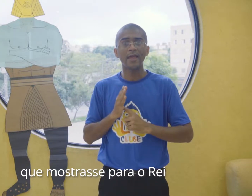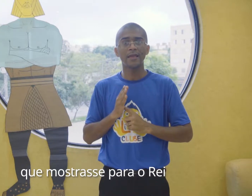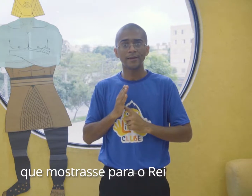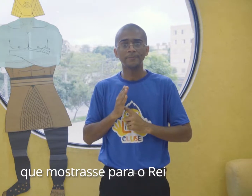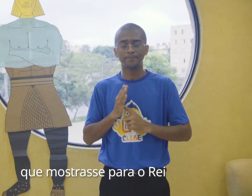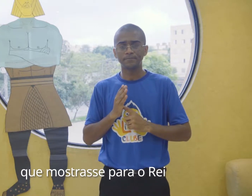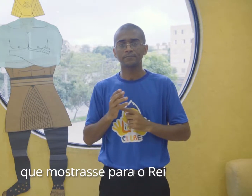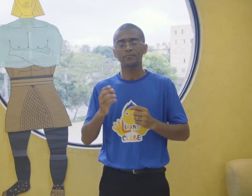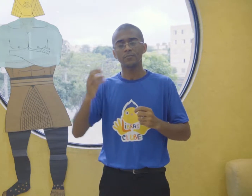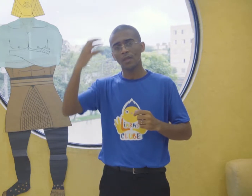rei